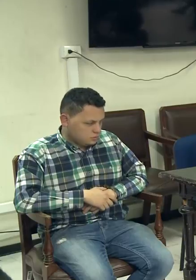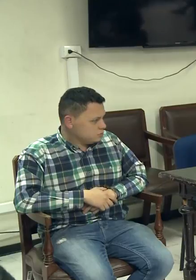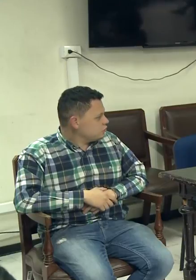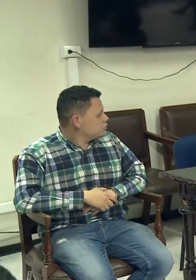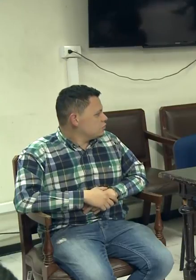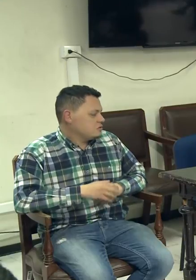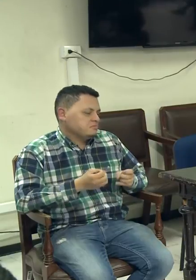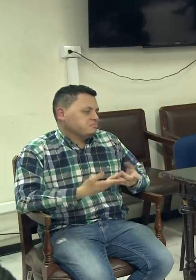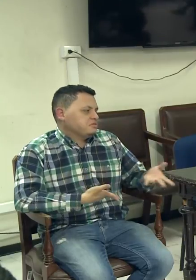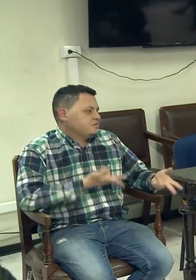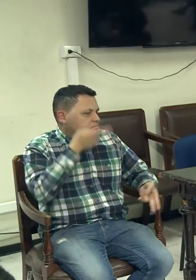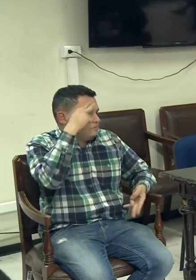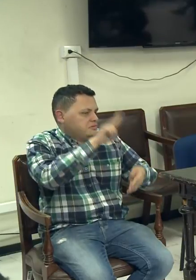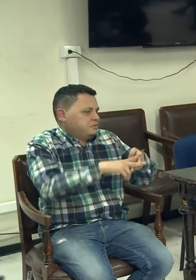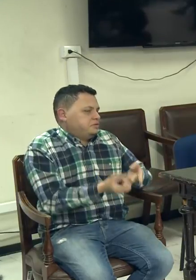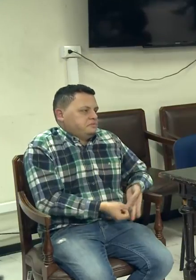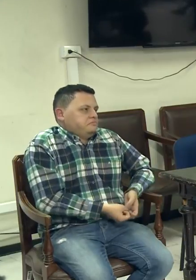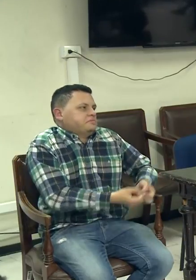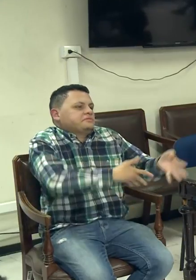Cualquier cosa, ¿no?